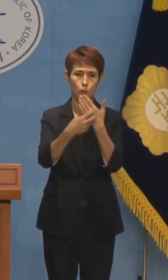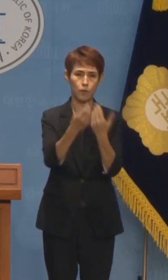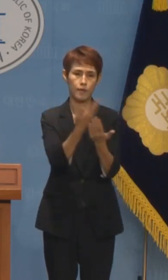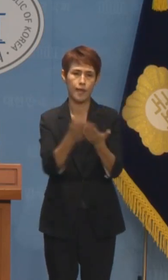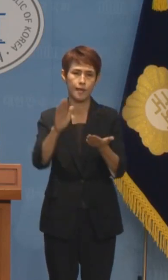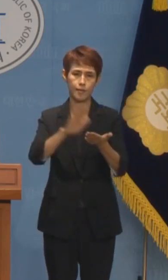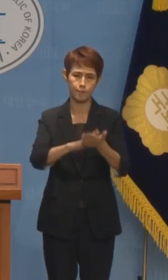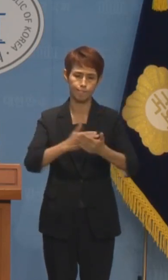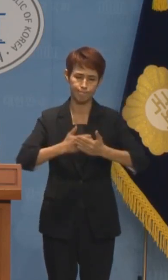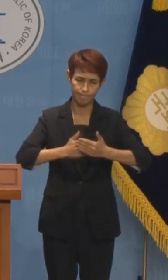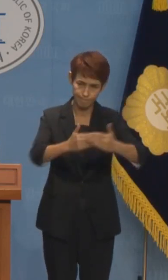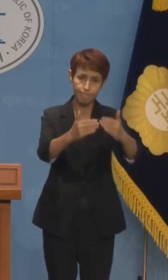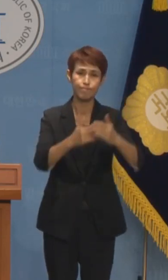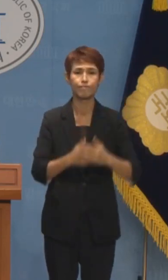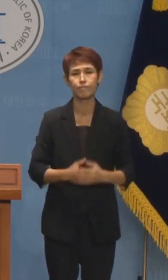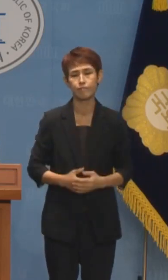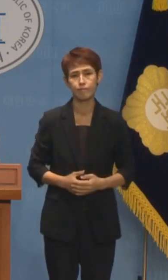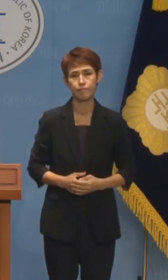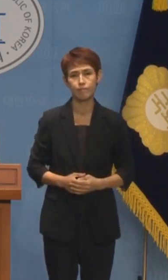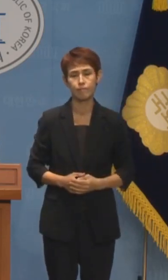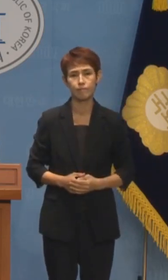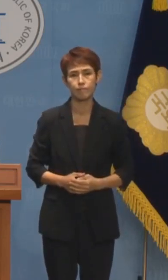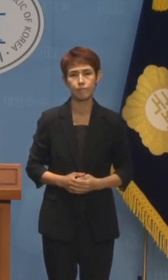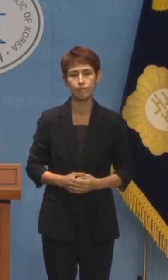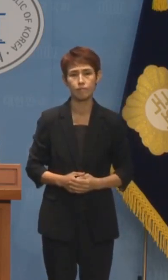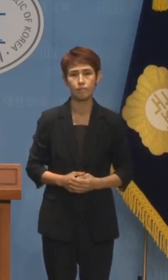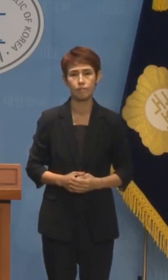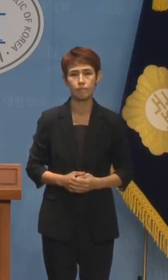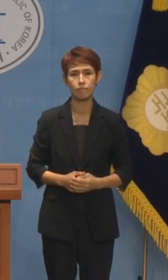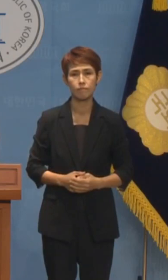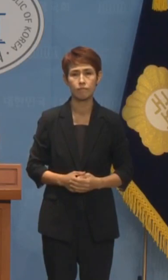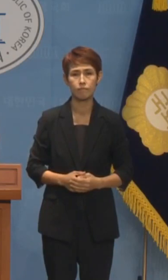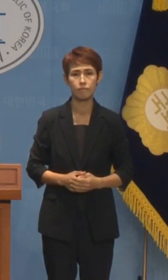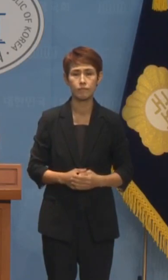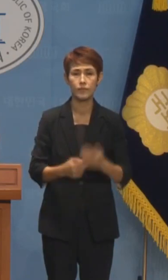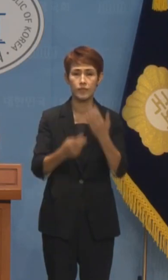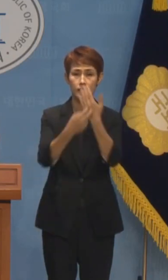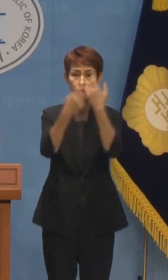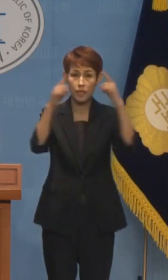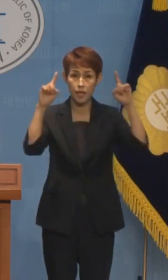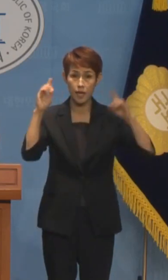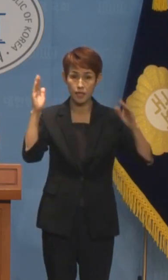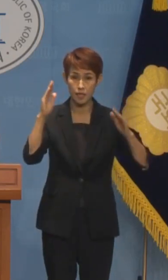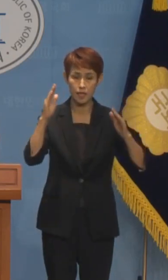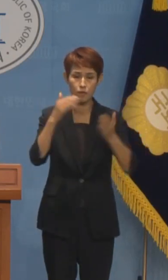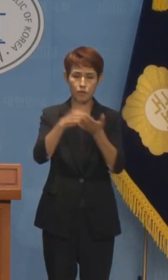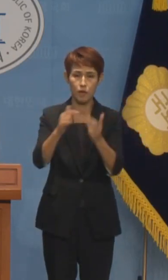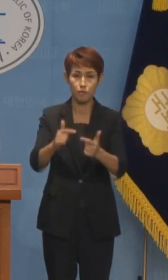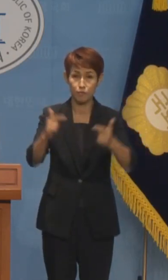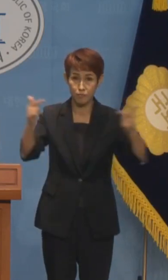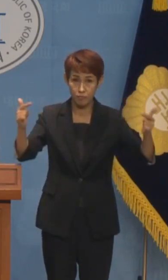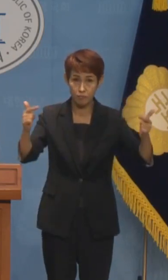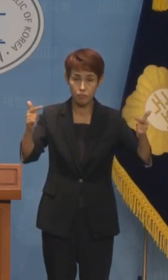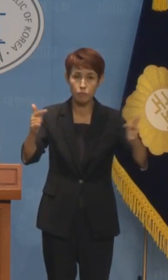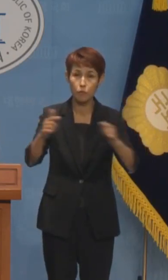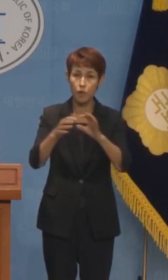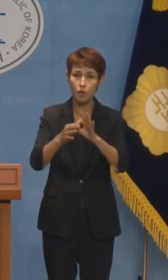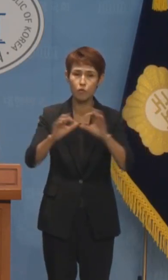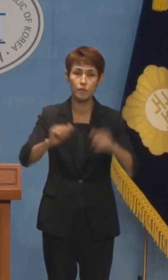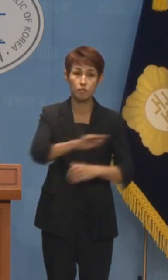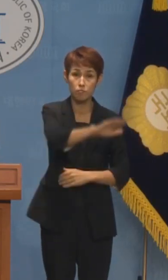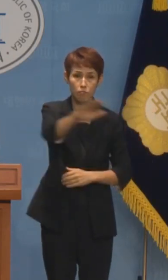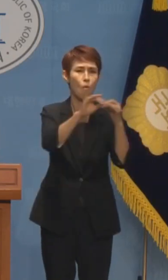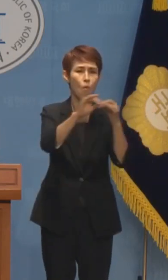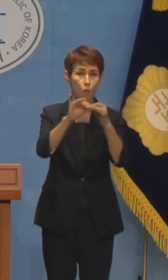추진했던 것입니다 아울러 의료 개혁의 일환인 의대 정원 확대에 대해 많은 국민들께서